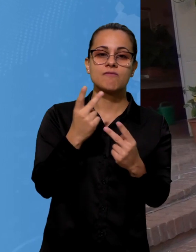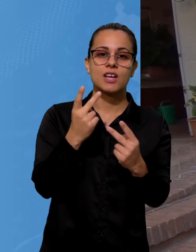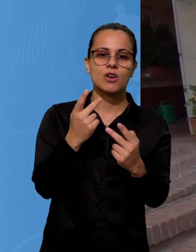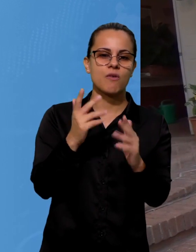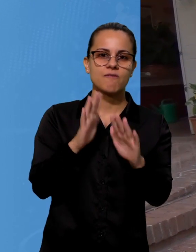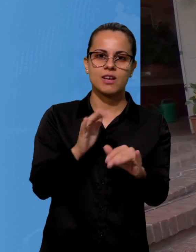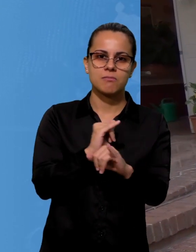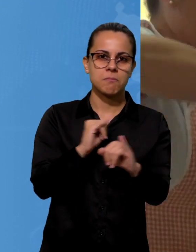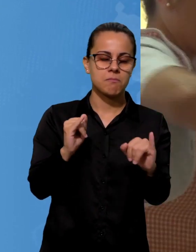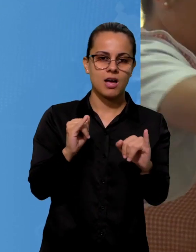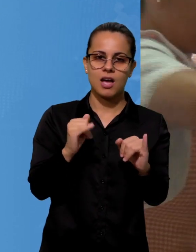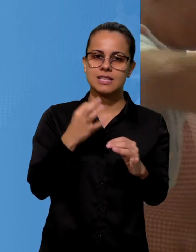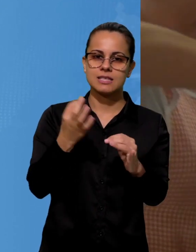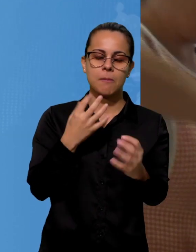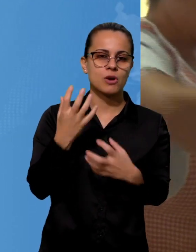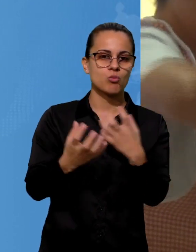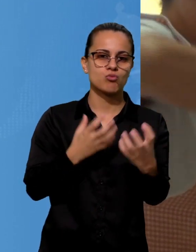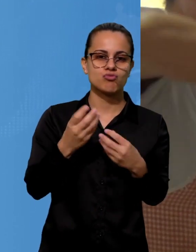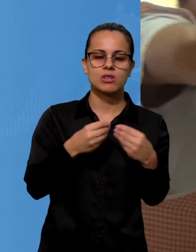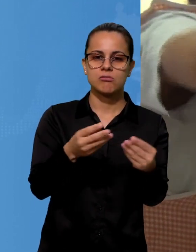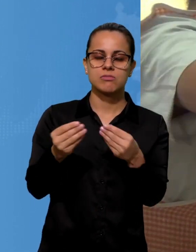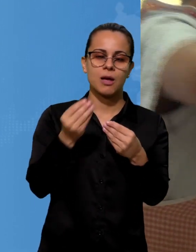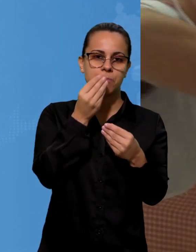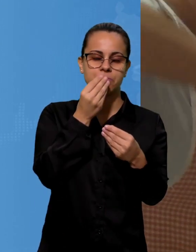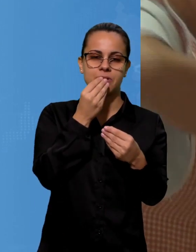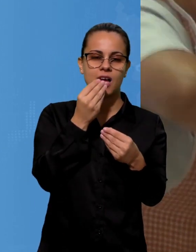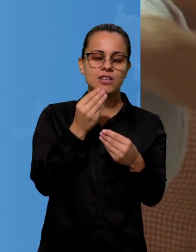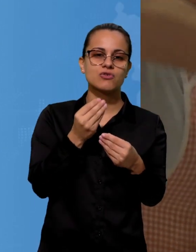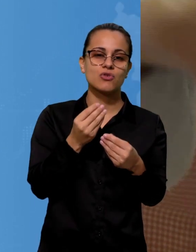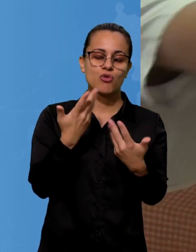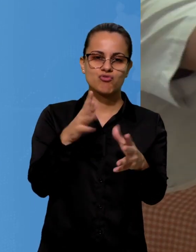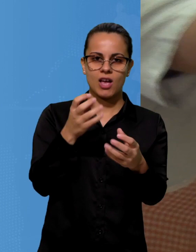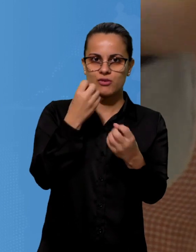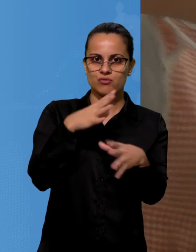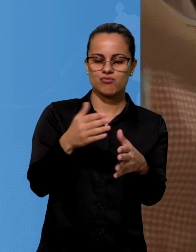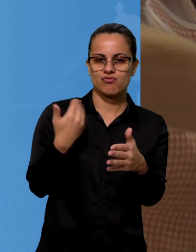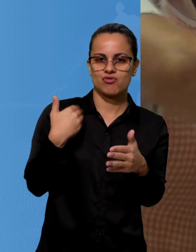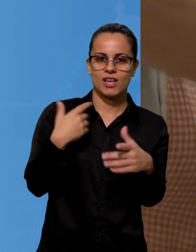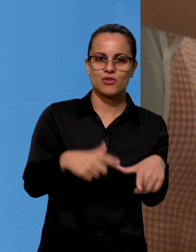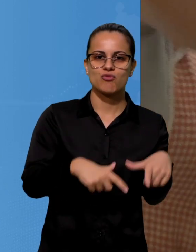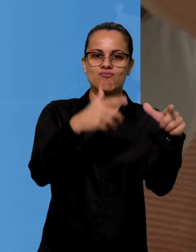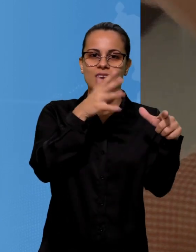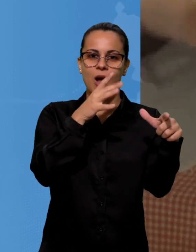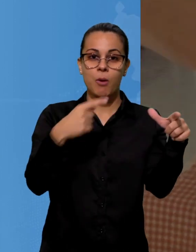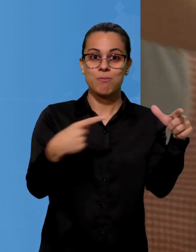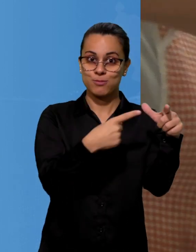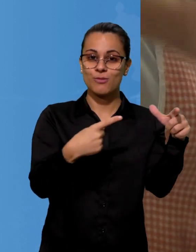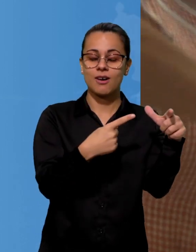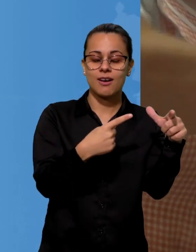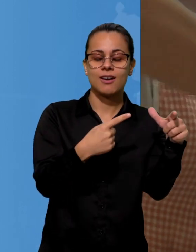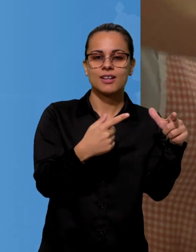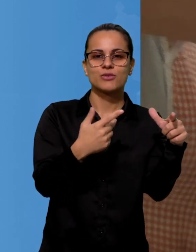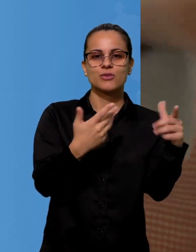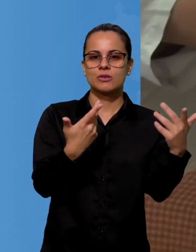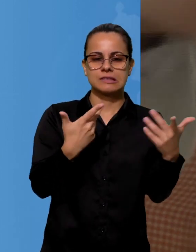mai smesso di dare il pasto caldo. Mai, anche quando si è bucata la cisterna dell'acqua, che non